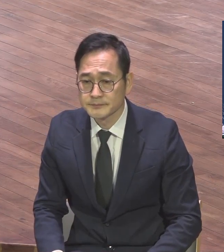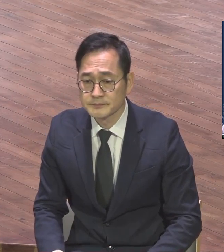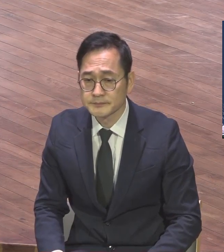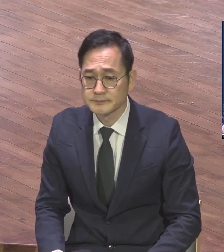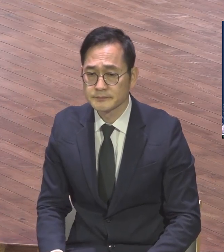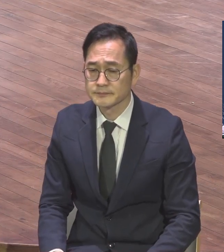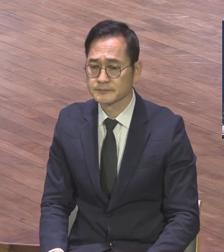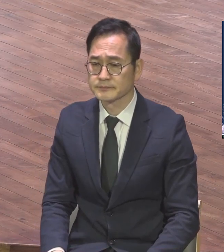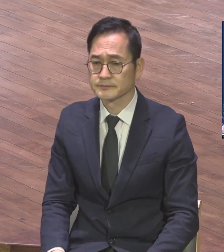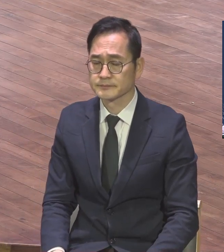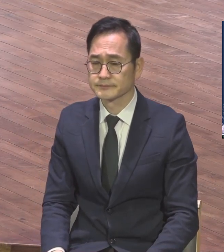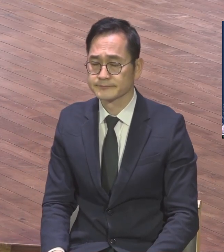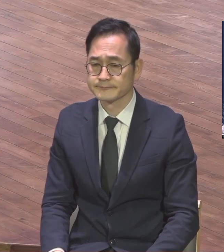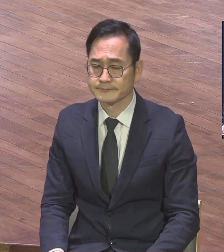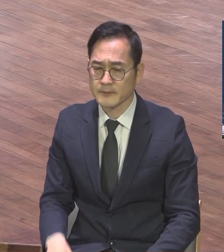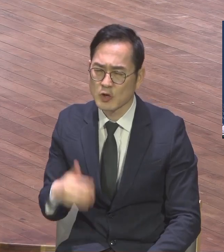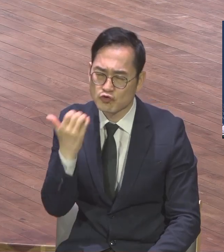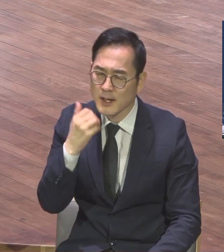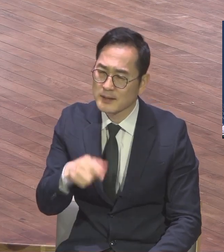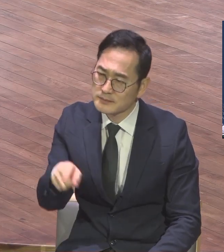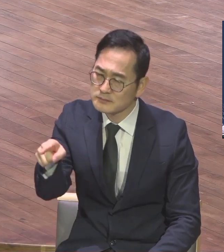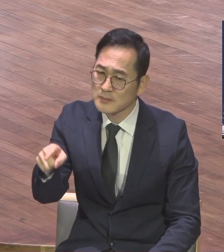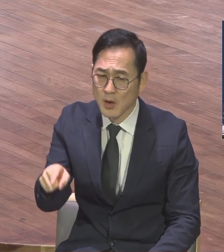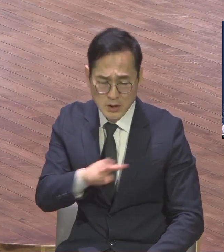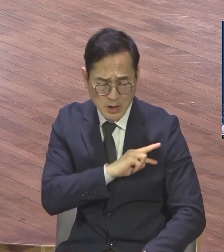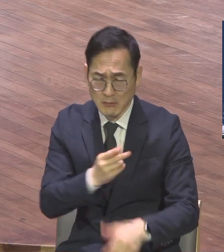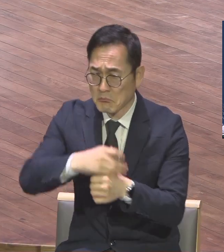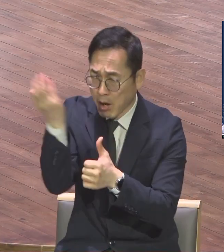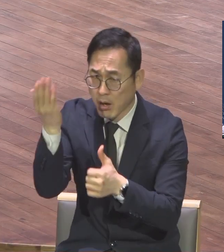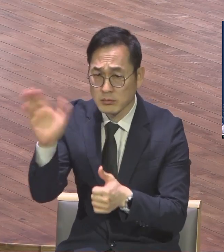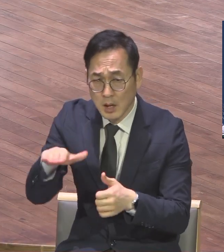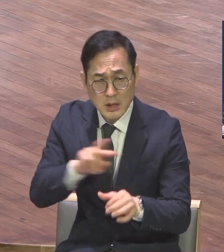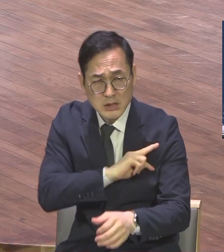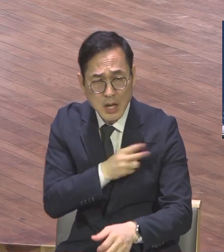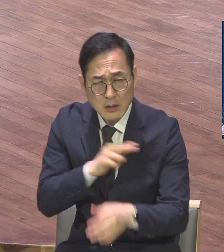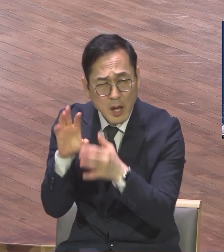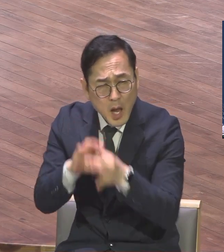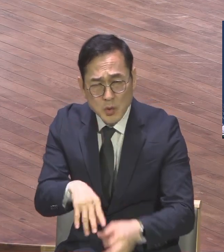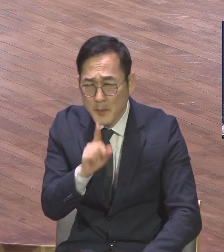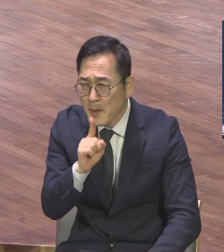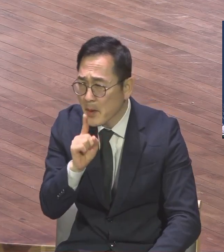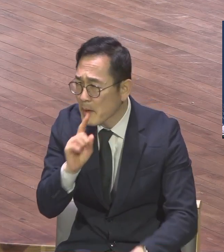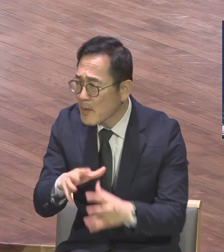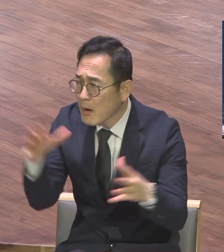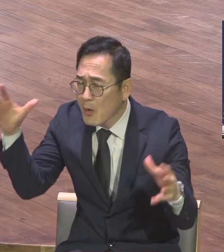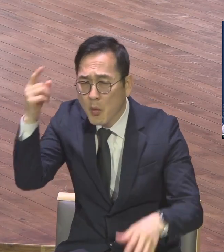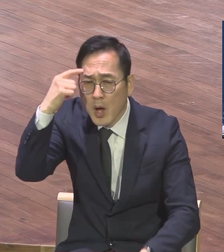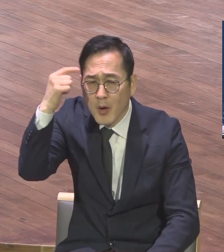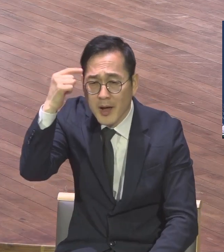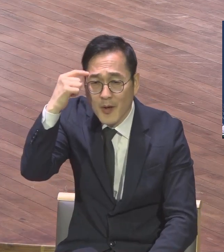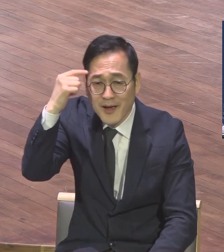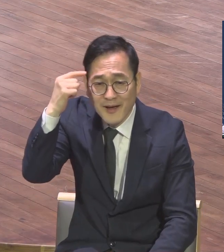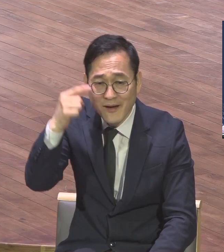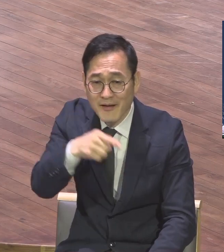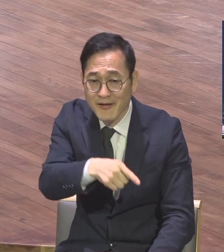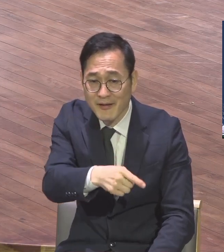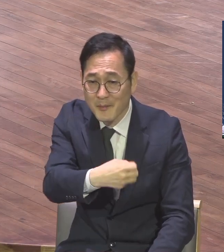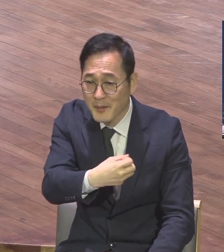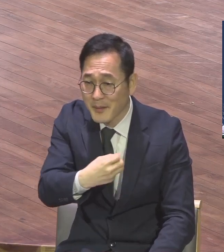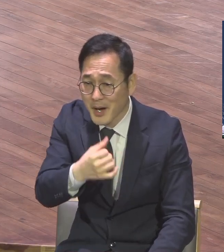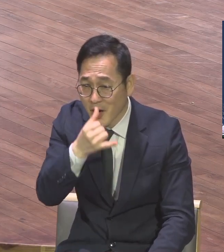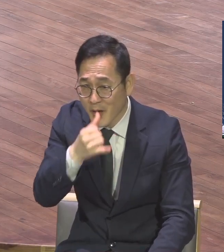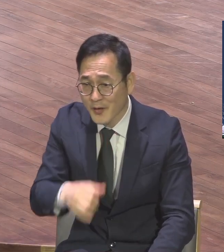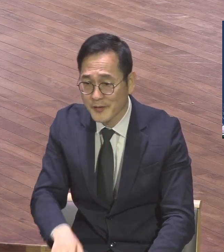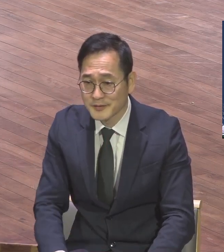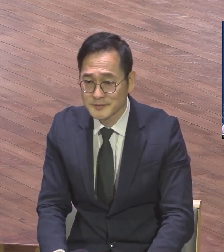아니 그렇게까지 해서 이단 해제를 받았는데 아직도 우리의 현실은 이단 시비에서